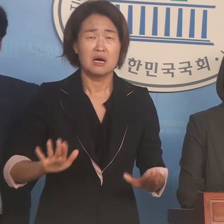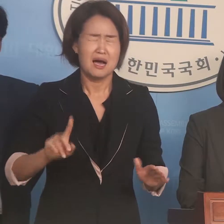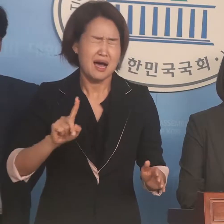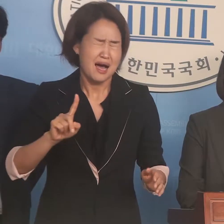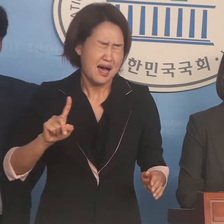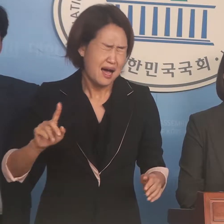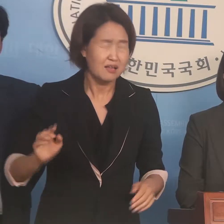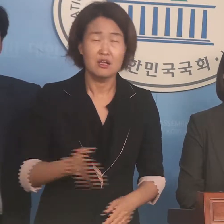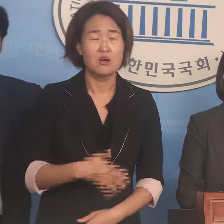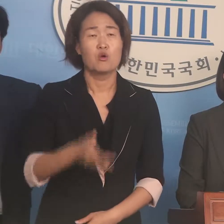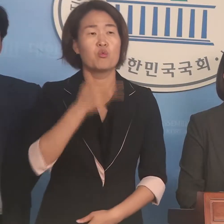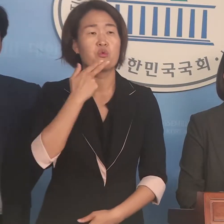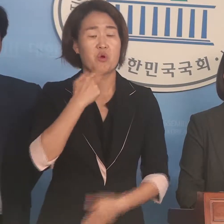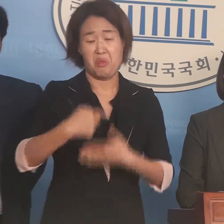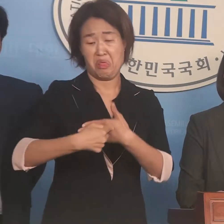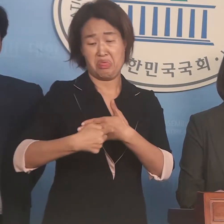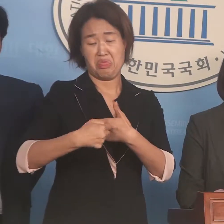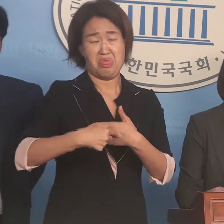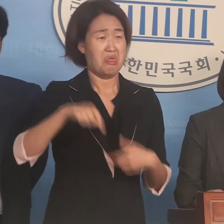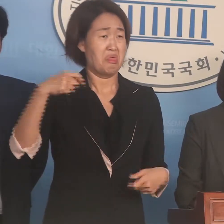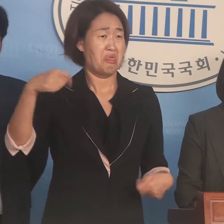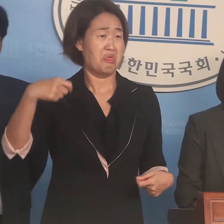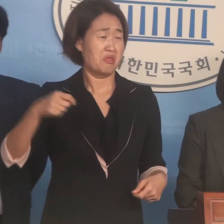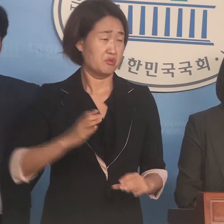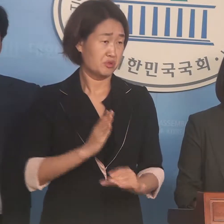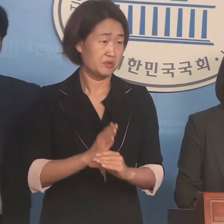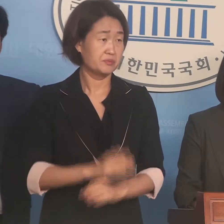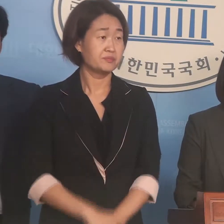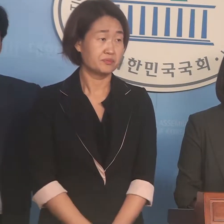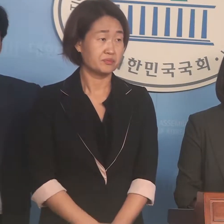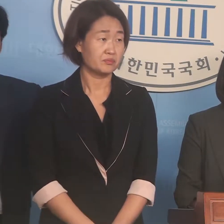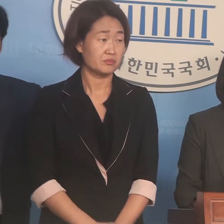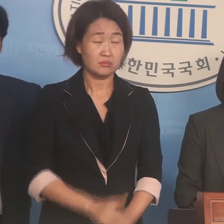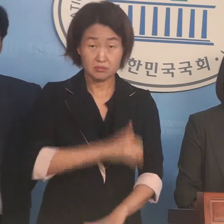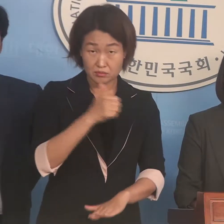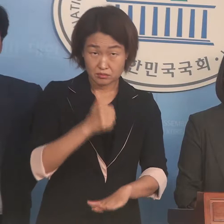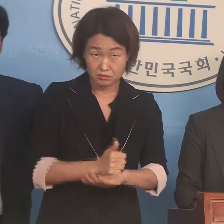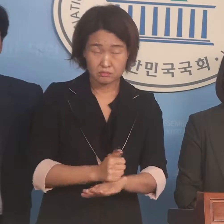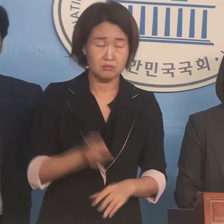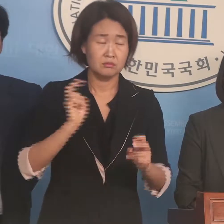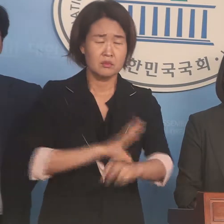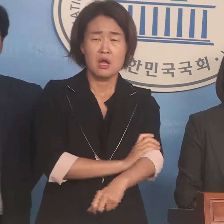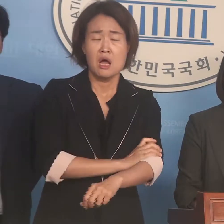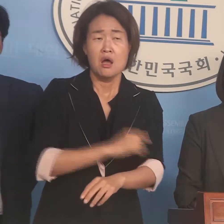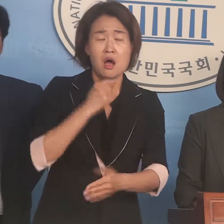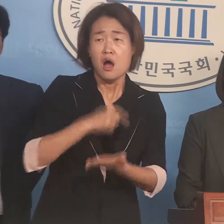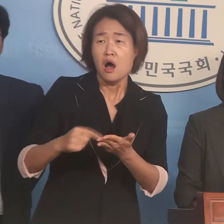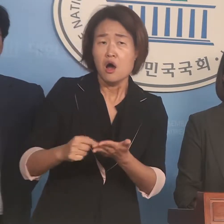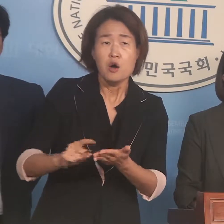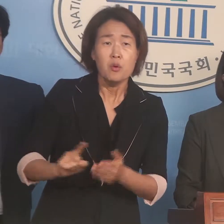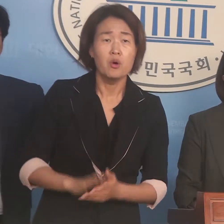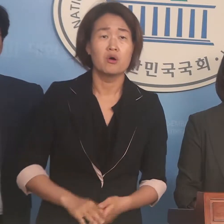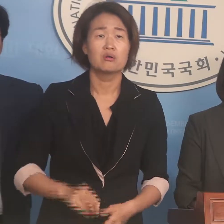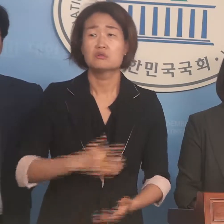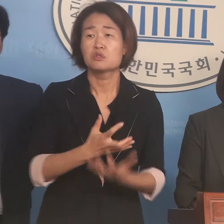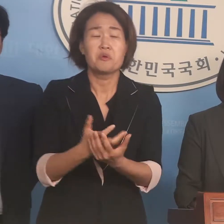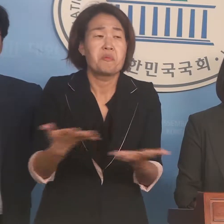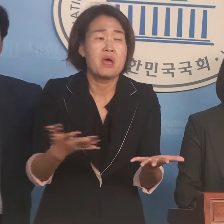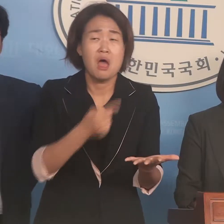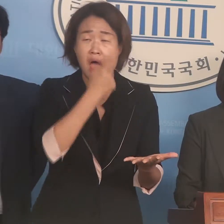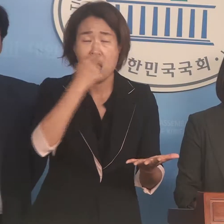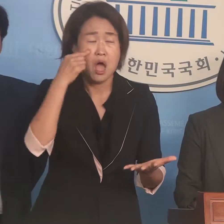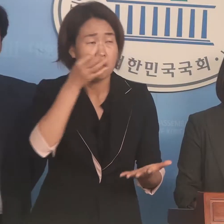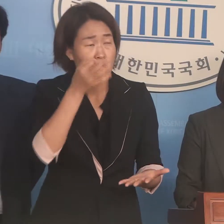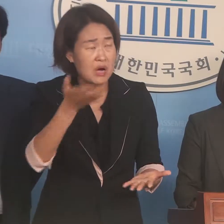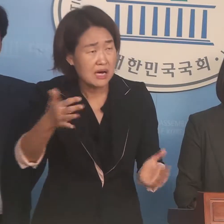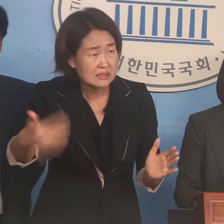수 없는 형식적인 대응만 한 것입니다. 결국 이 갑질 피해자는 자료가 부족해 피해를 입증하지 못한